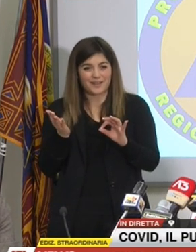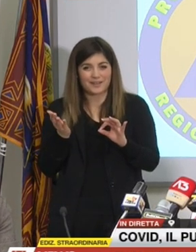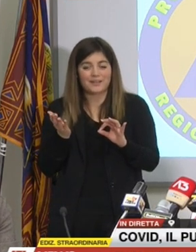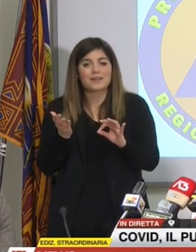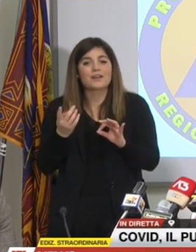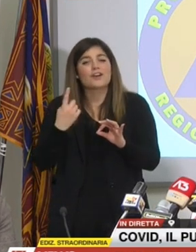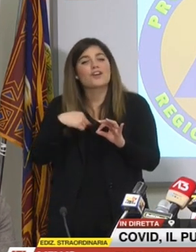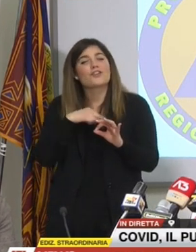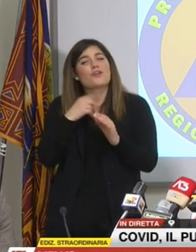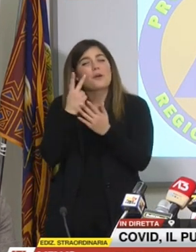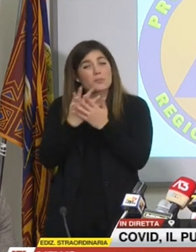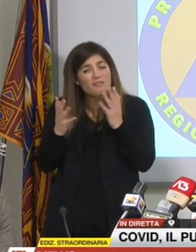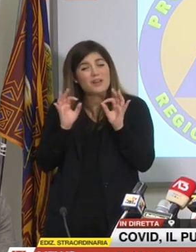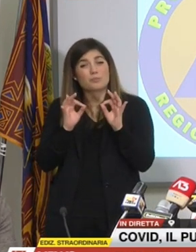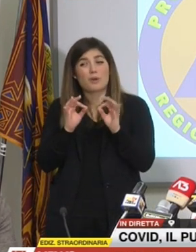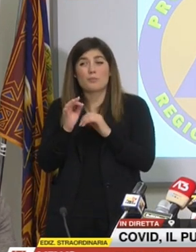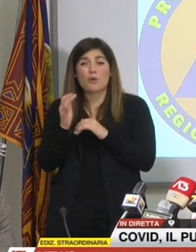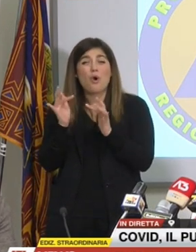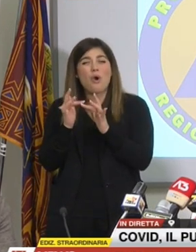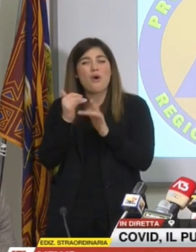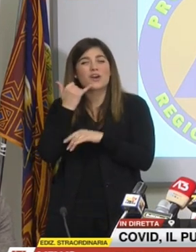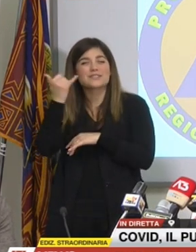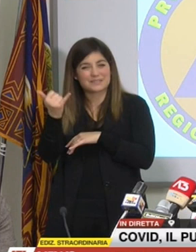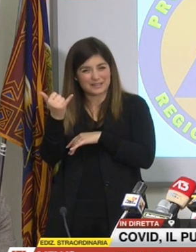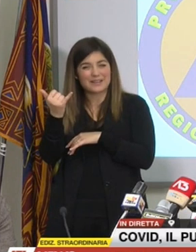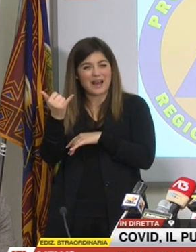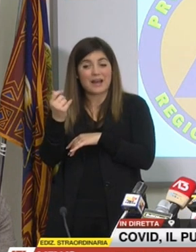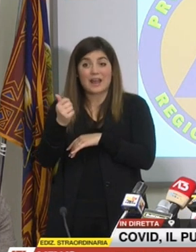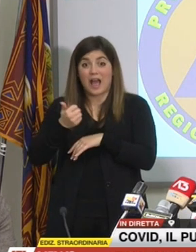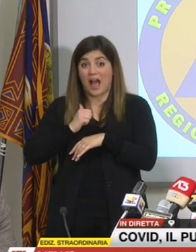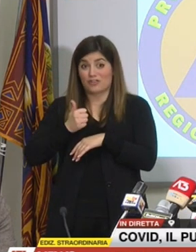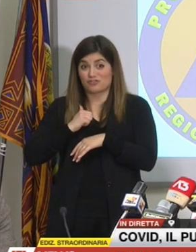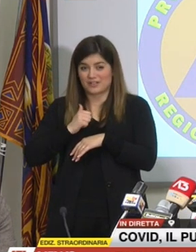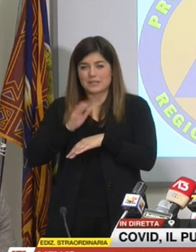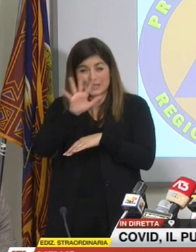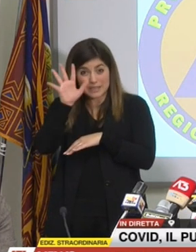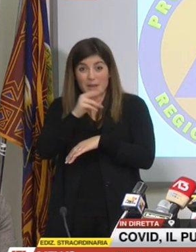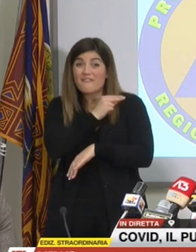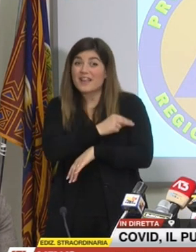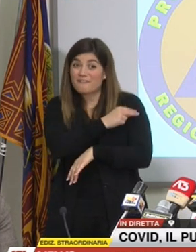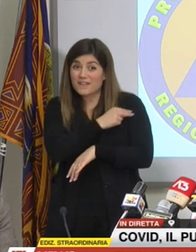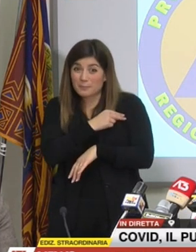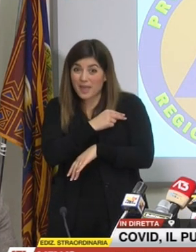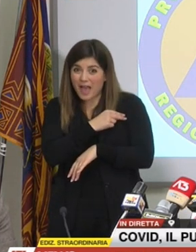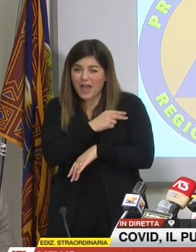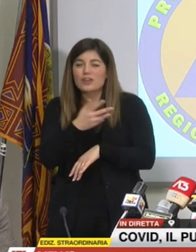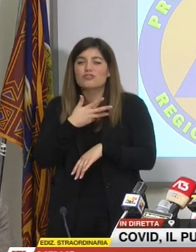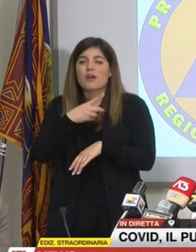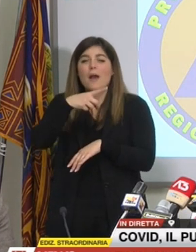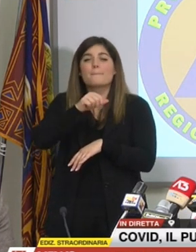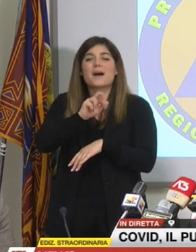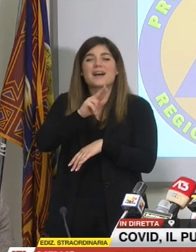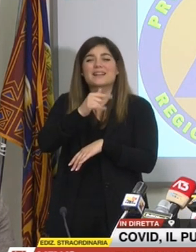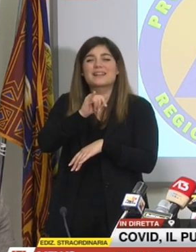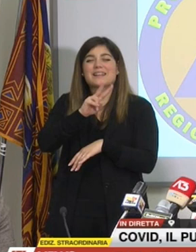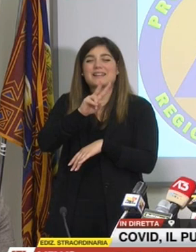anche di contattare delle agenzie che hanno, sembrava, infermieri a partita IVA. Non se ne trovano, non c'è nulla sul